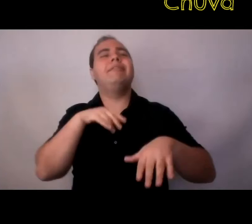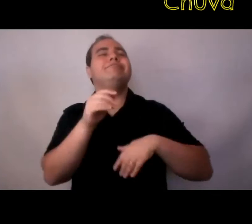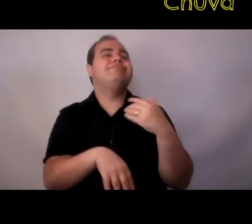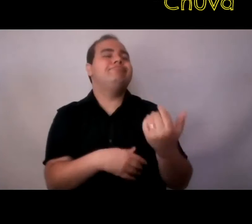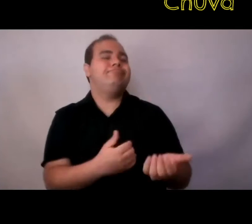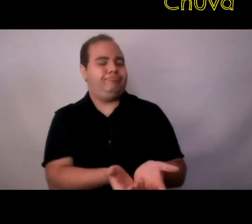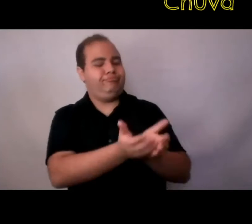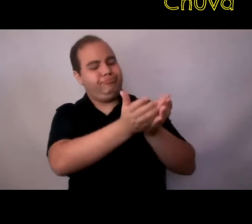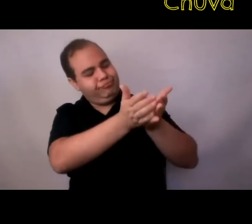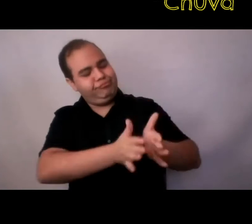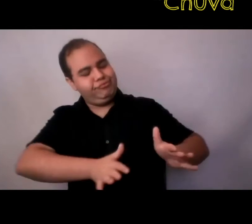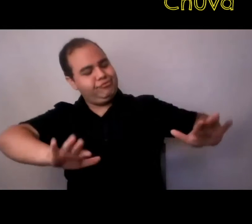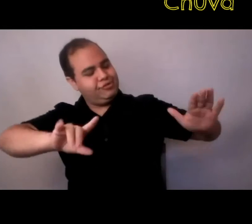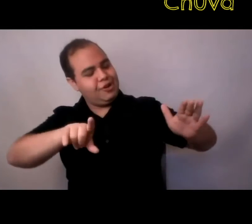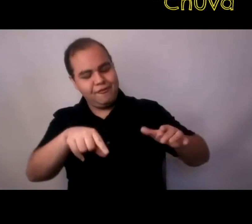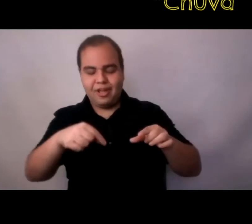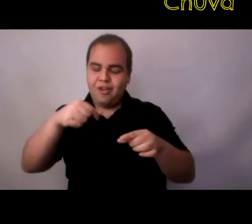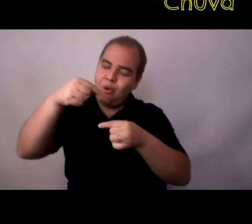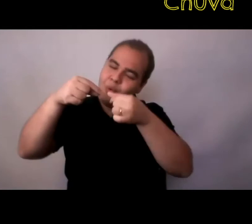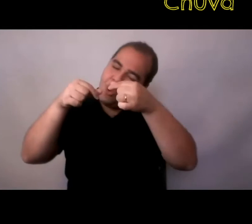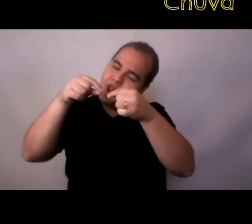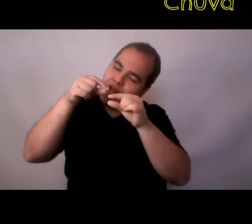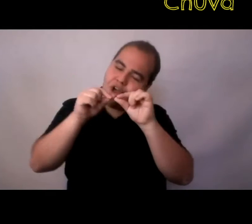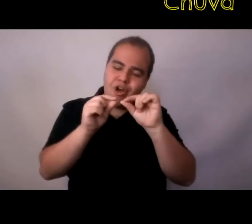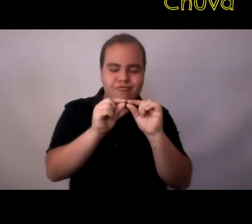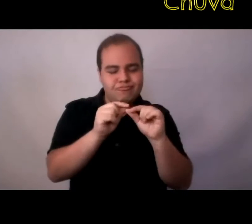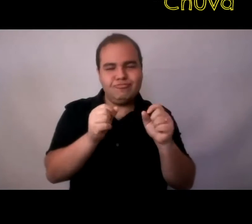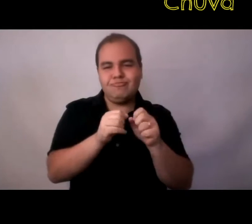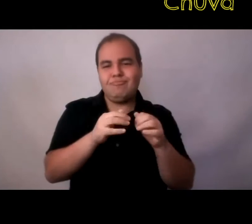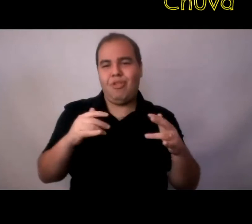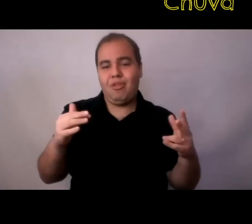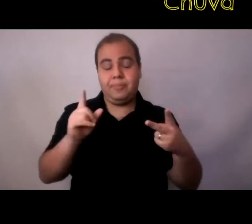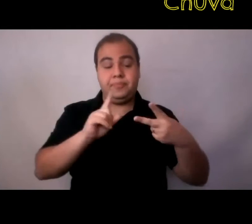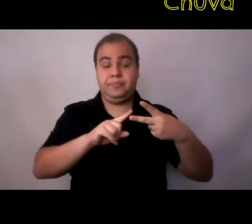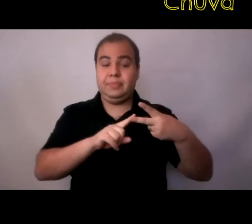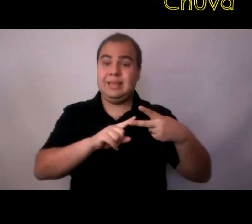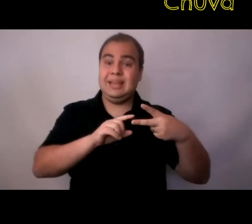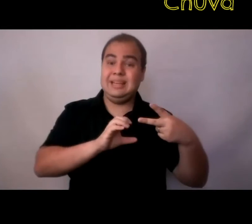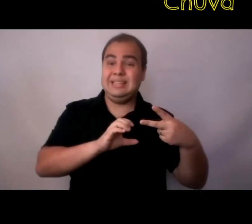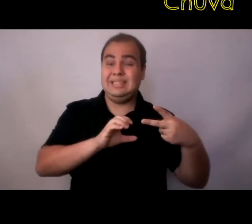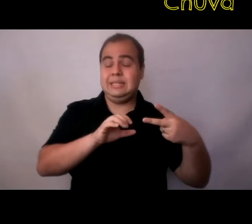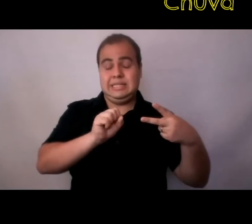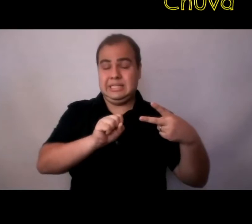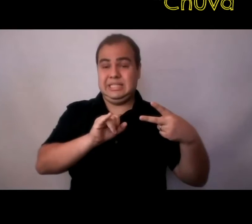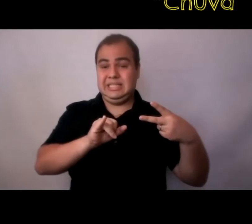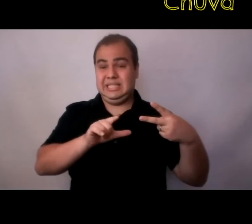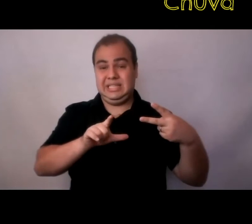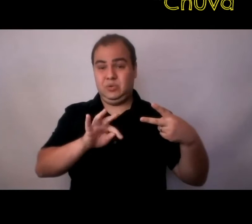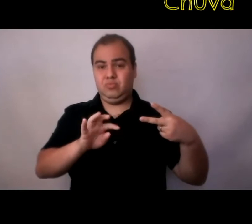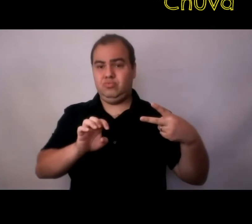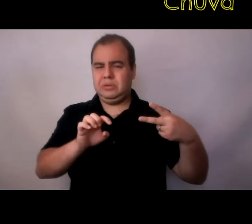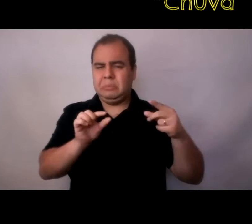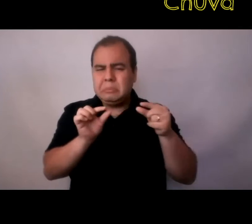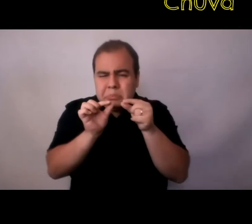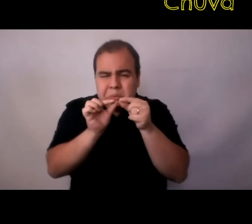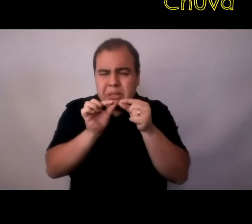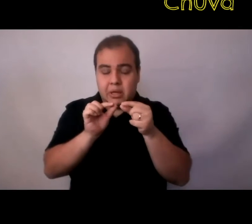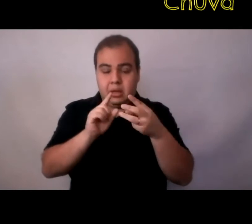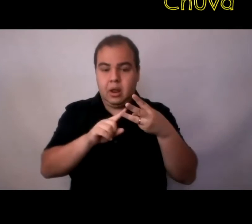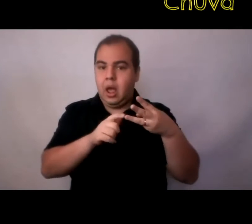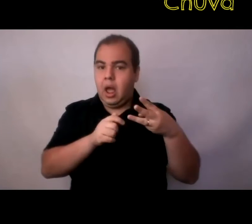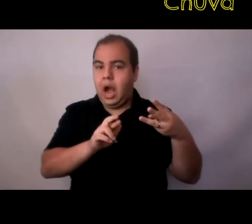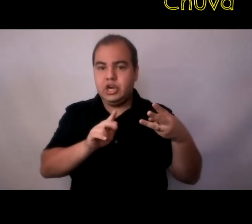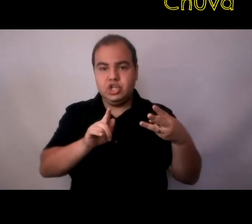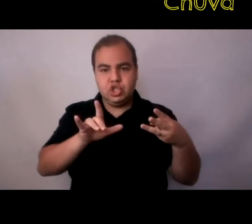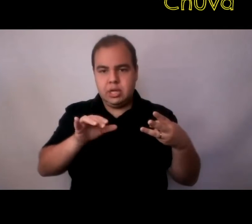obra, coisa assim, você enxerga ali. A silt já é muito pequena. E aí a argila, então, esquece, não